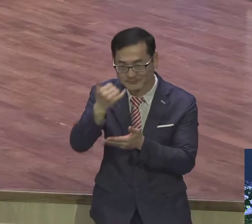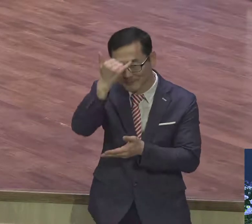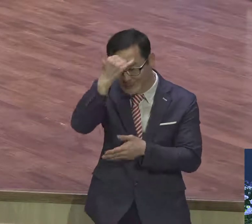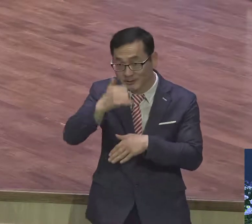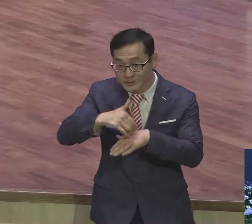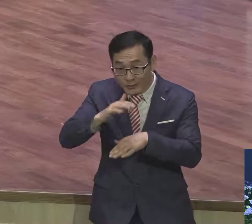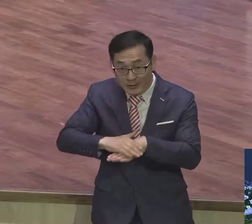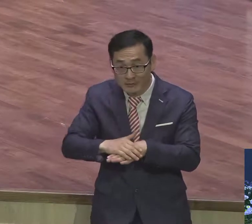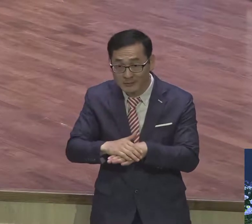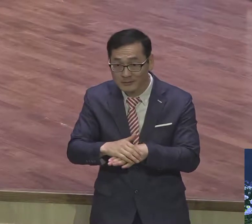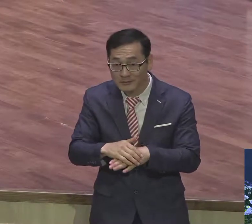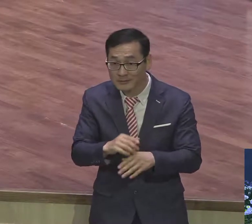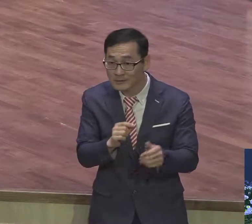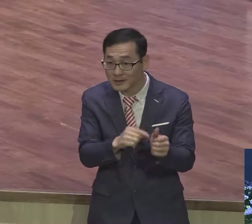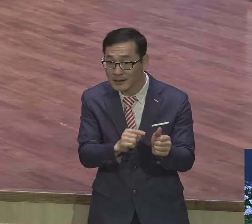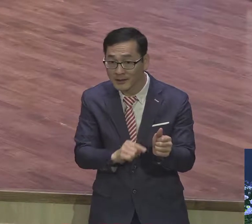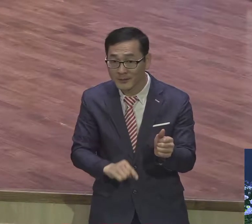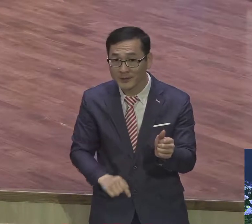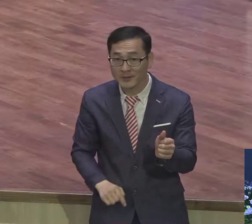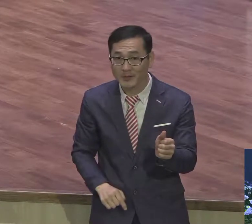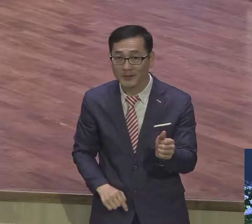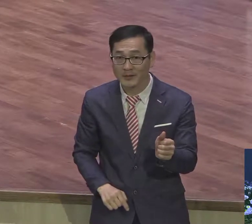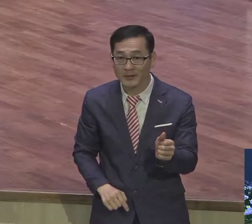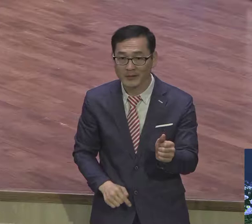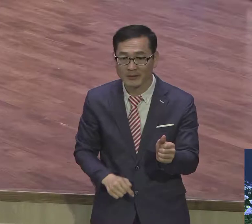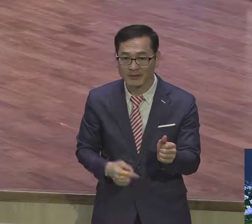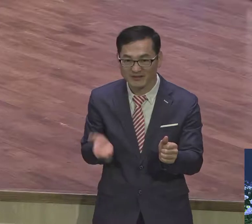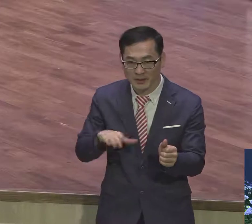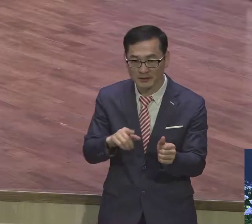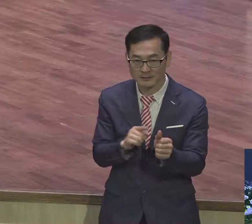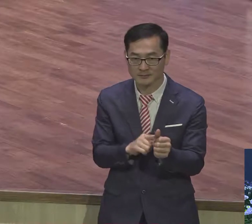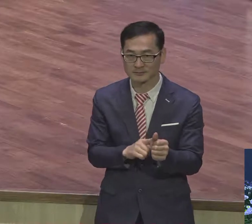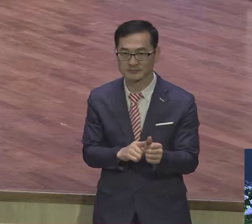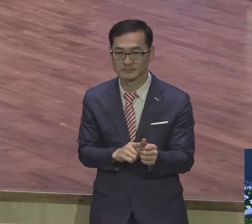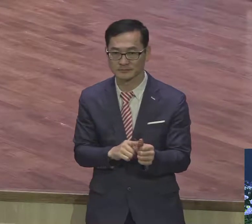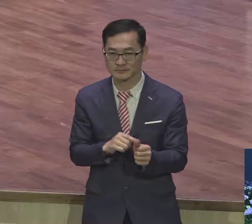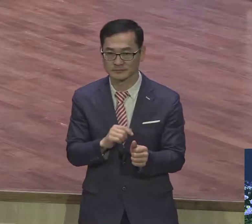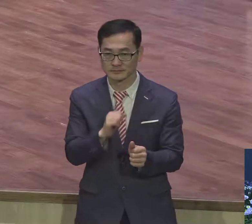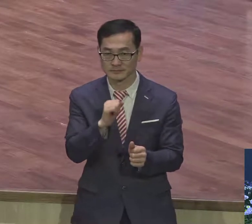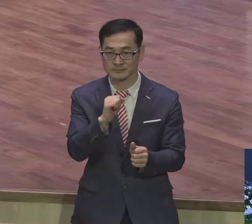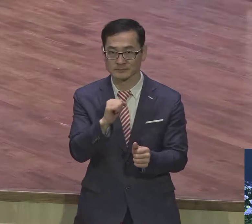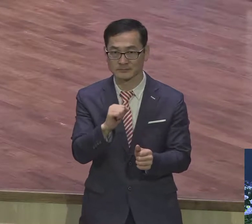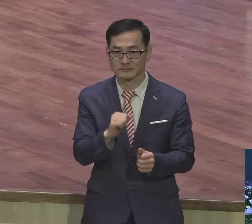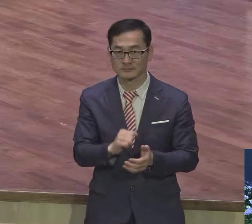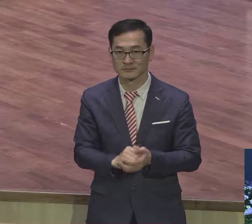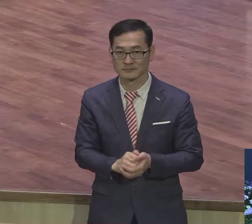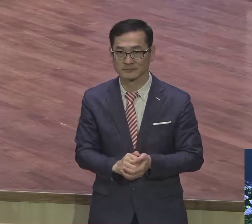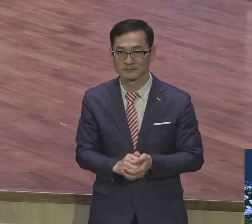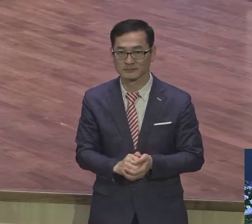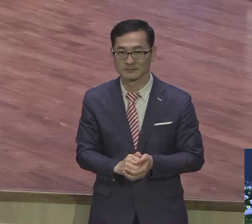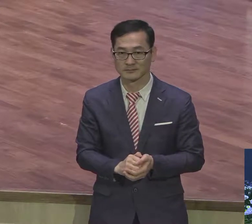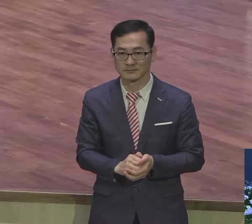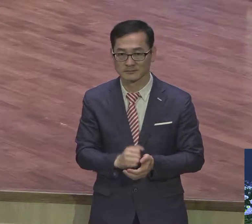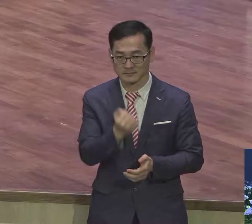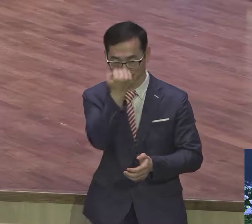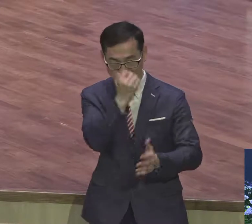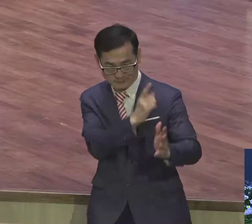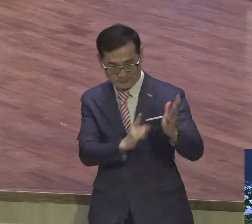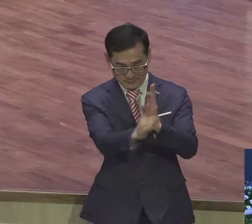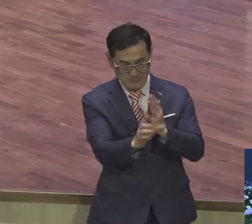이런 사람들이 막 질체치기하고 말이에요 식당 가서 막 이렇게 아주 상처받습니다